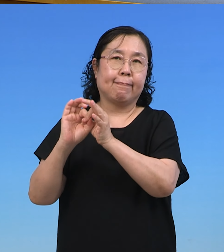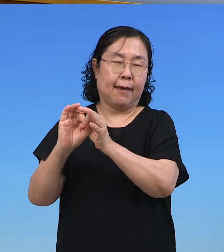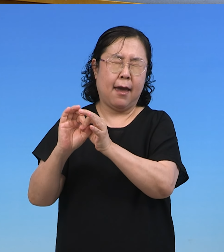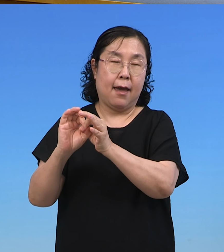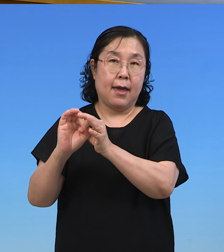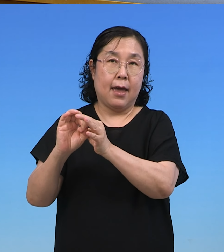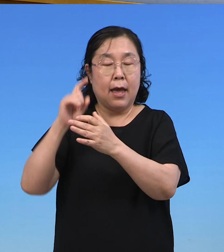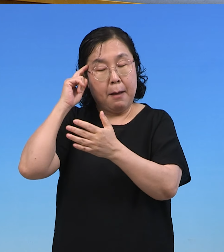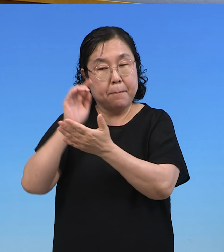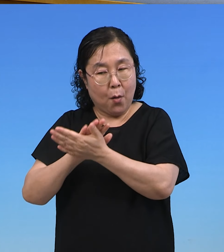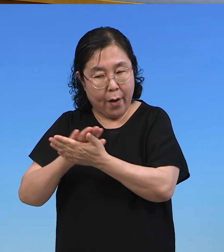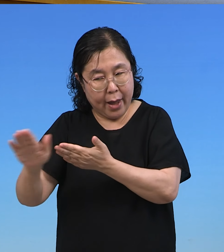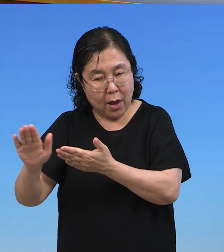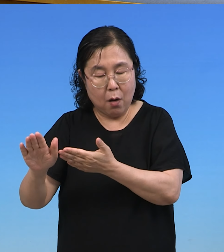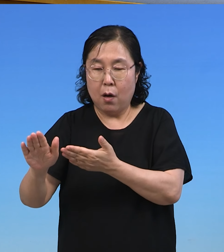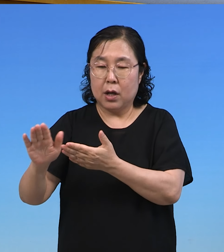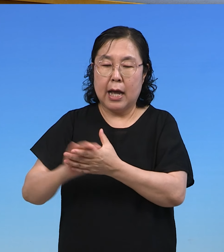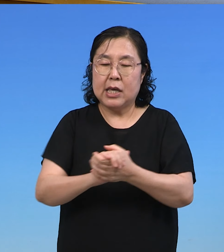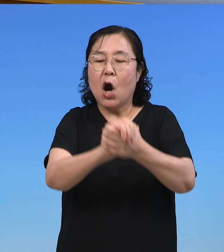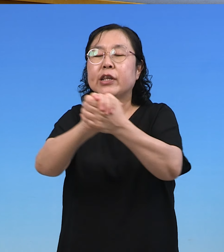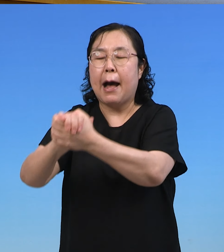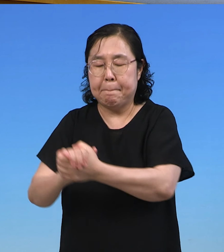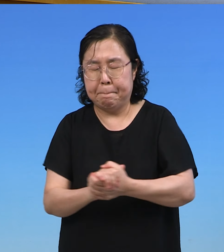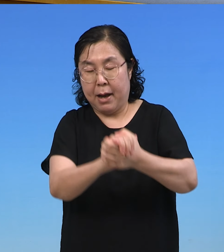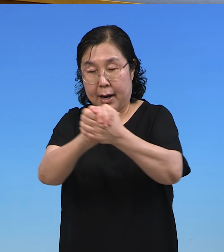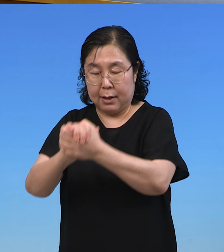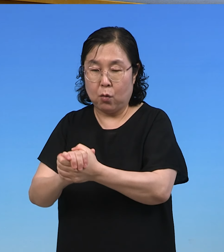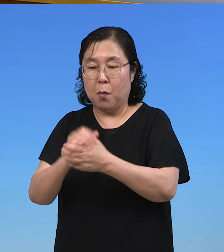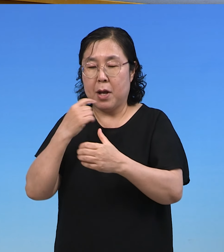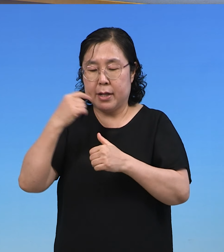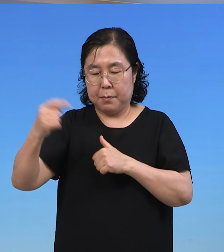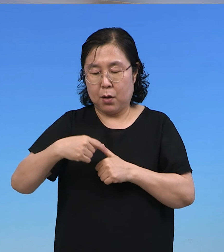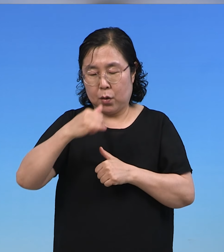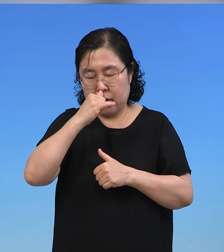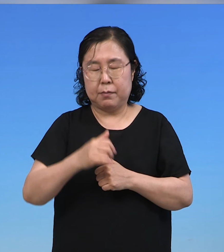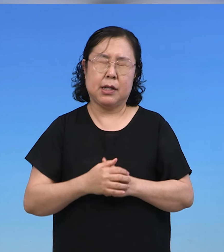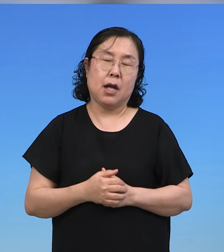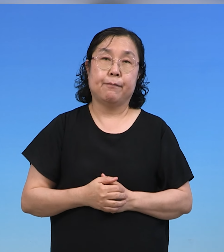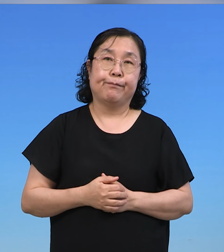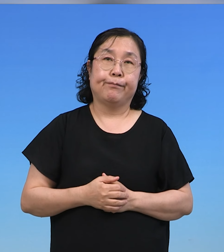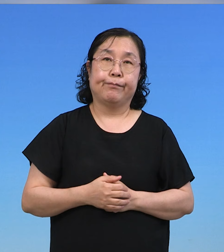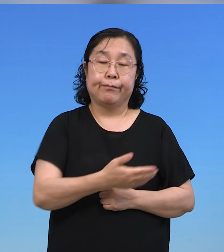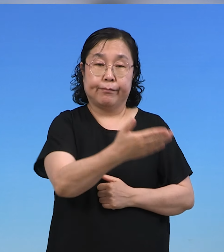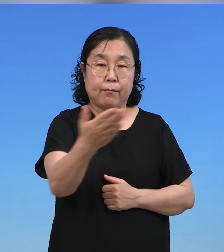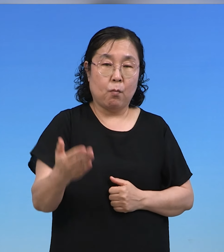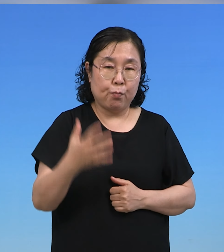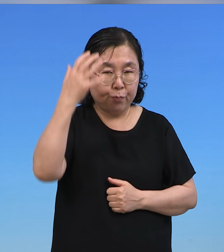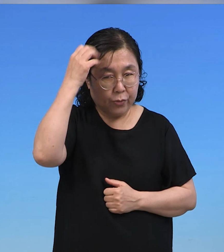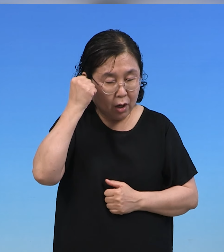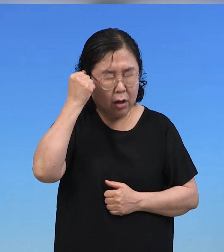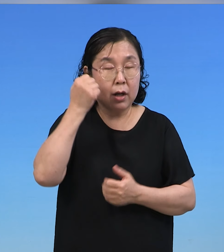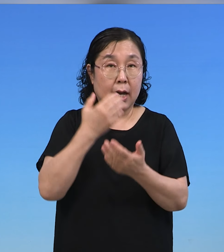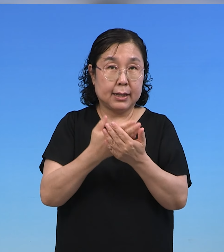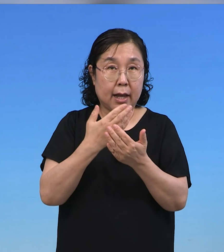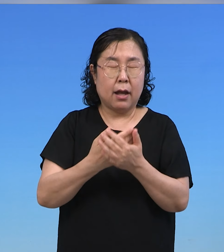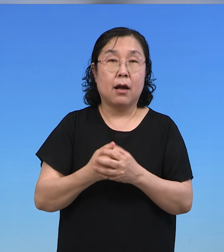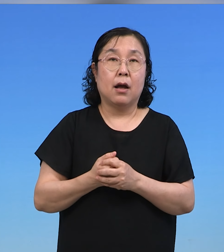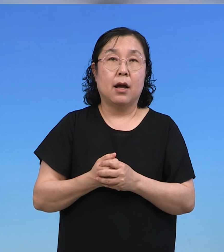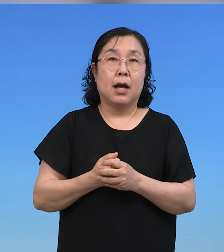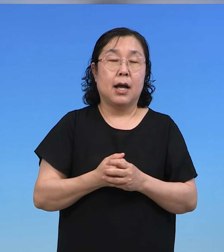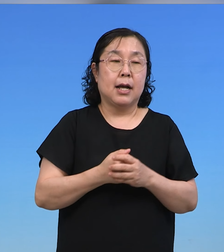평화입니다. 한 몸을 이루라는 게 이게 관계의 평화 아닙니까? 꼭 기억하셔야 됩니다. 이 개인의